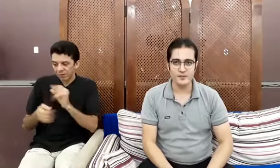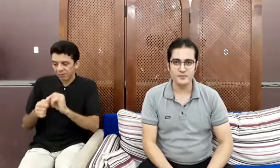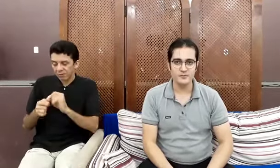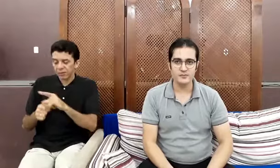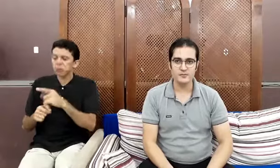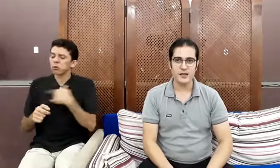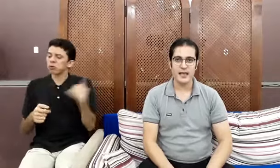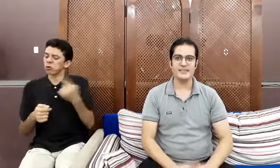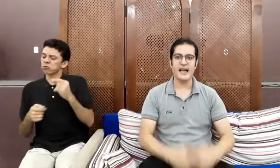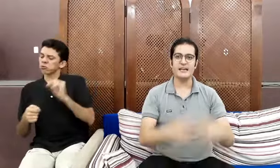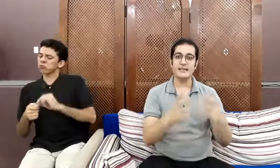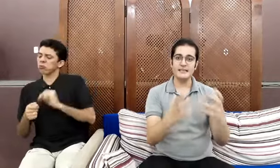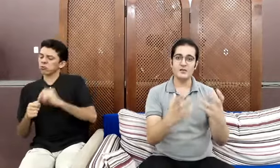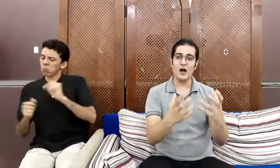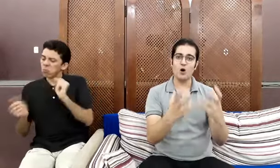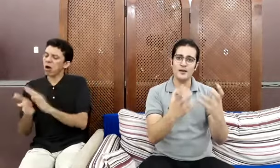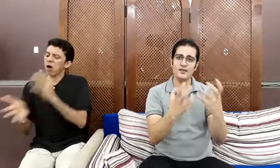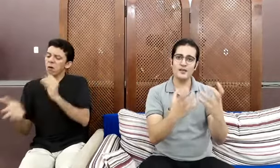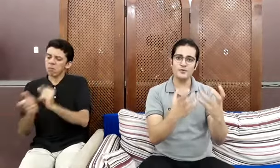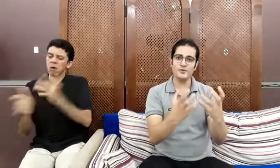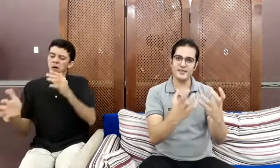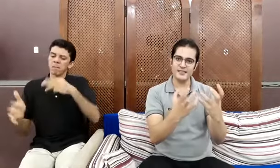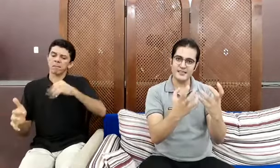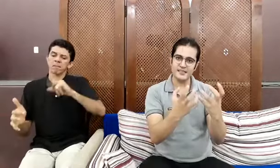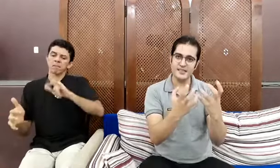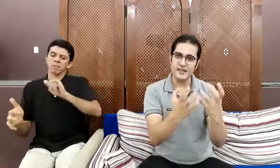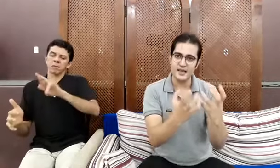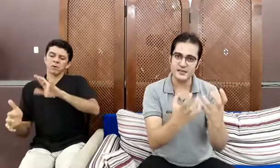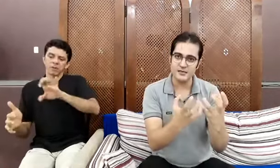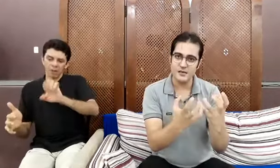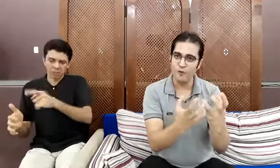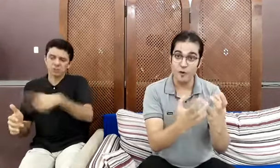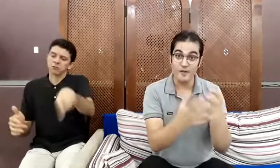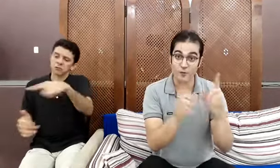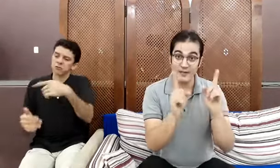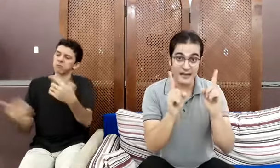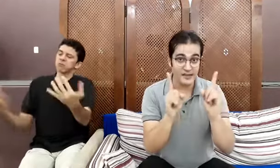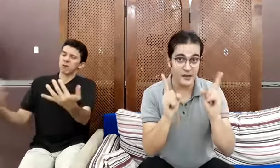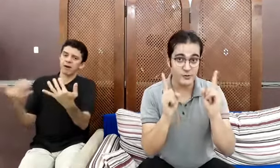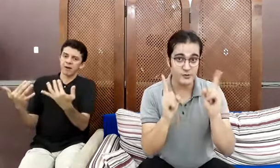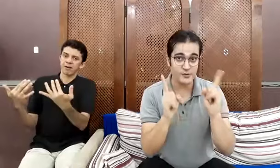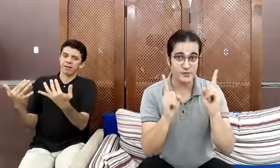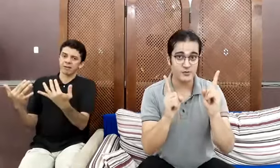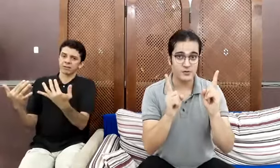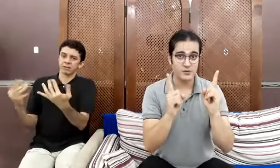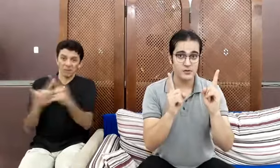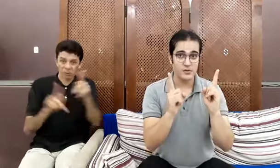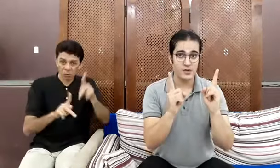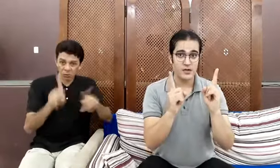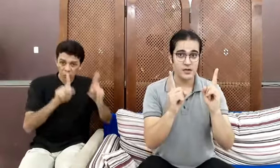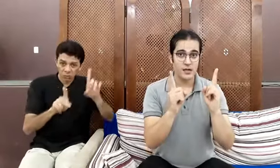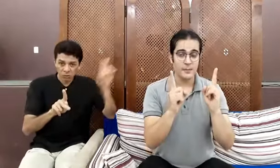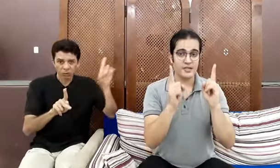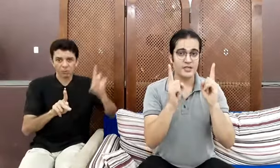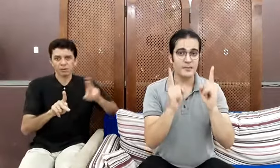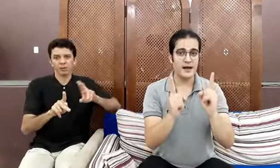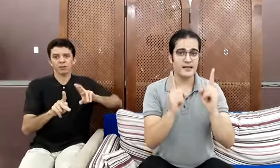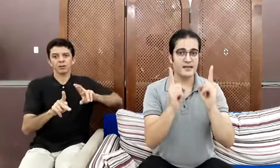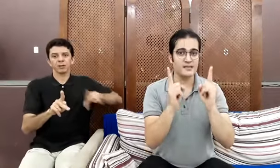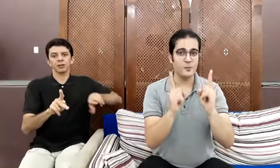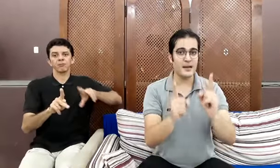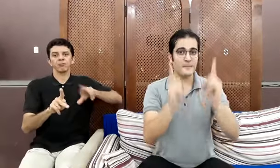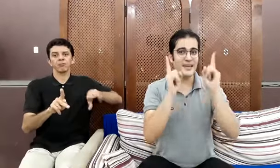não. Eles realizam a obra de Deus e fazem grandes sinais, conforme a vontade de Deus, para